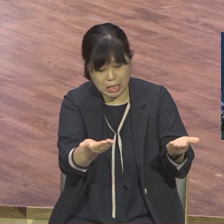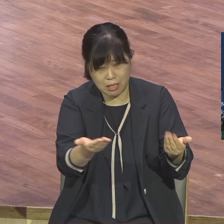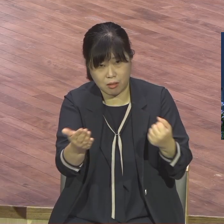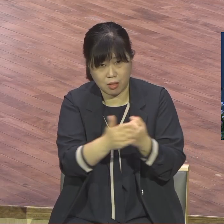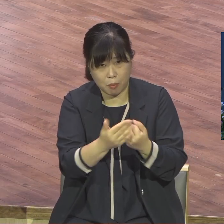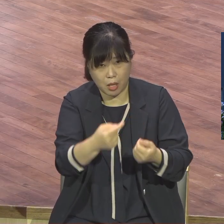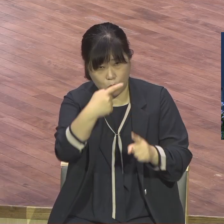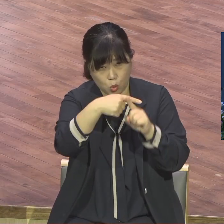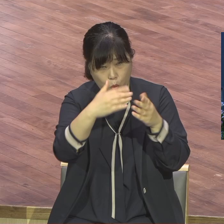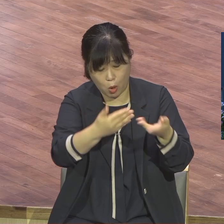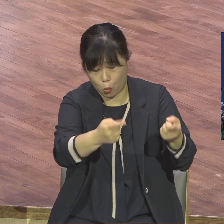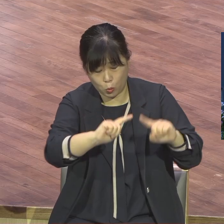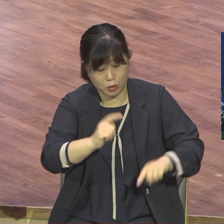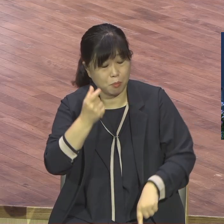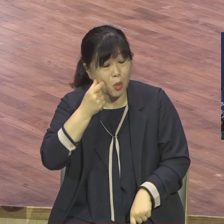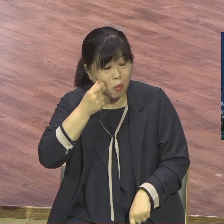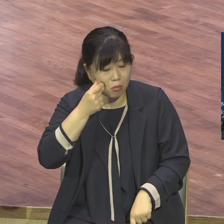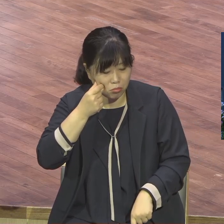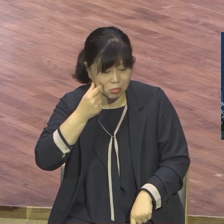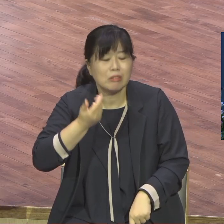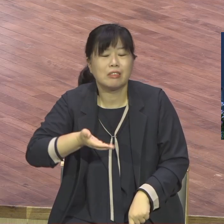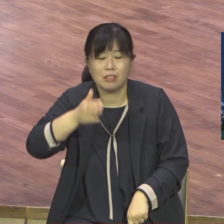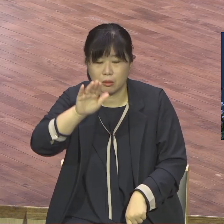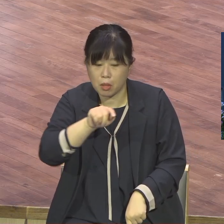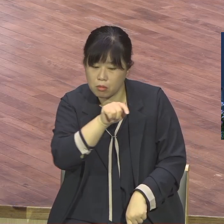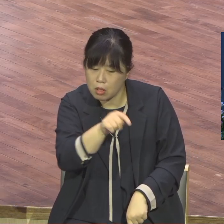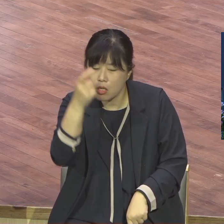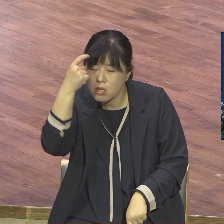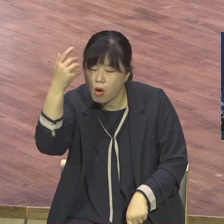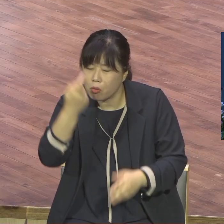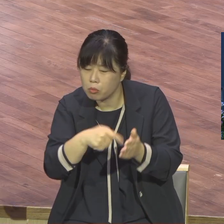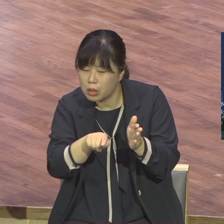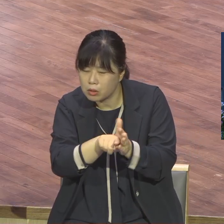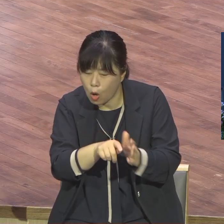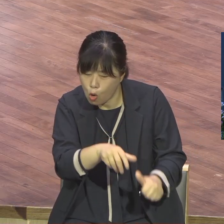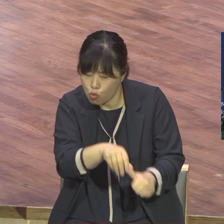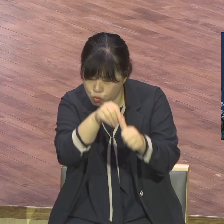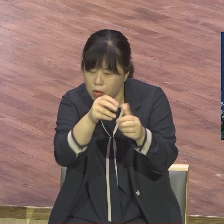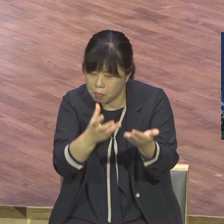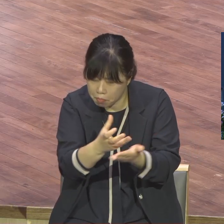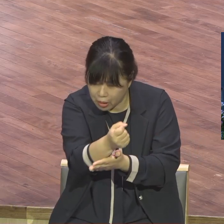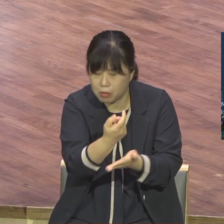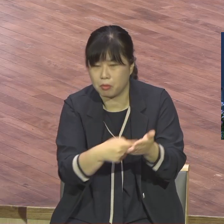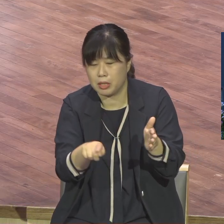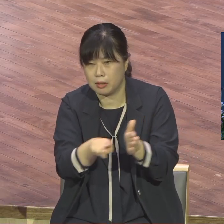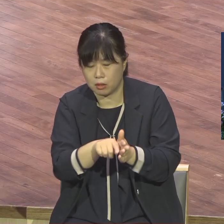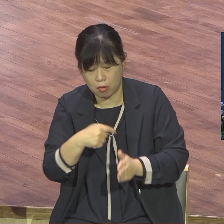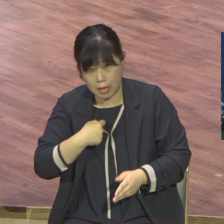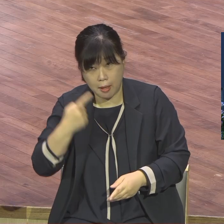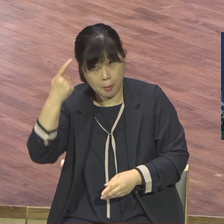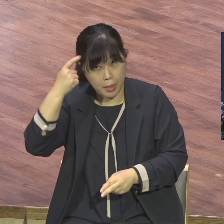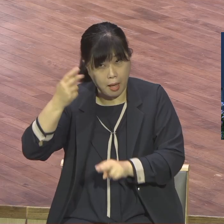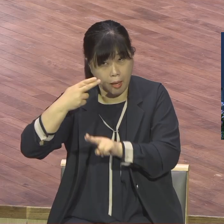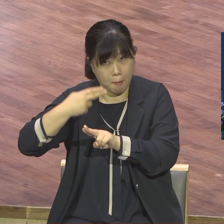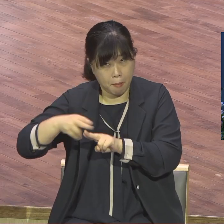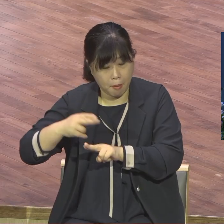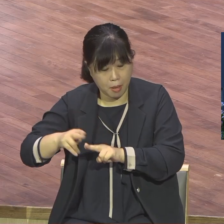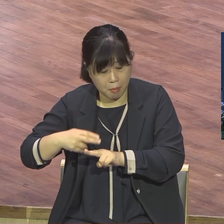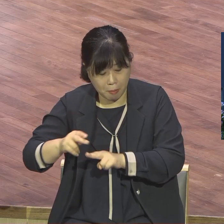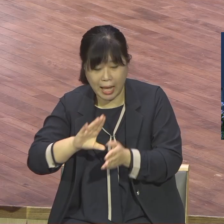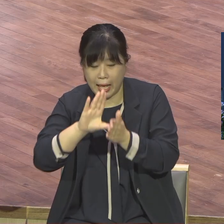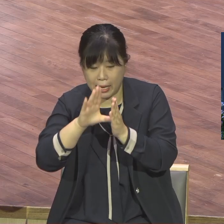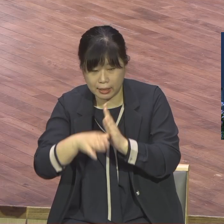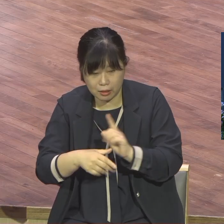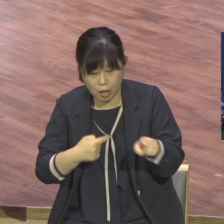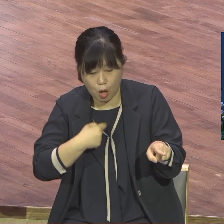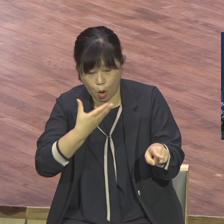그 영혼을 위해서 그 가정을 위해서 복음이 영향 입히기 위해서 머리를 깎고도 영향을